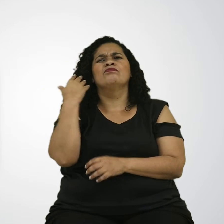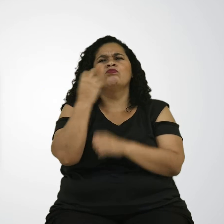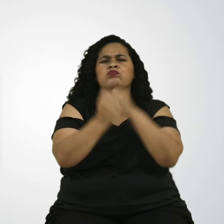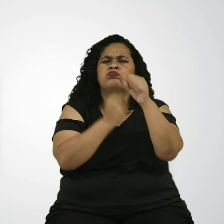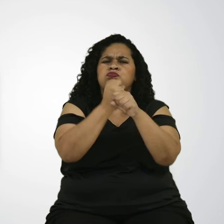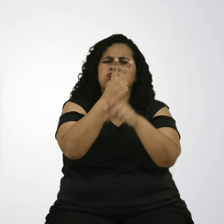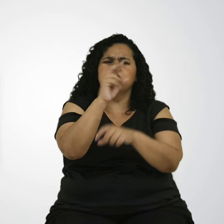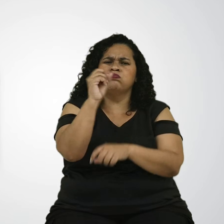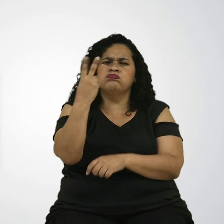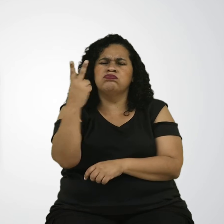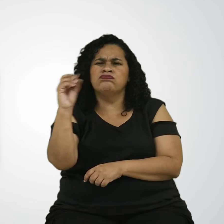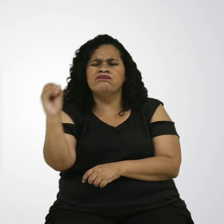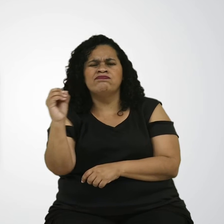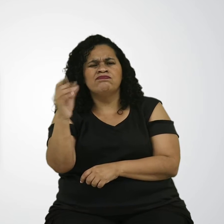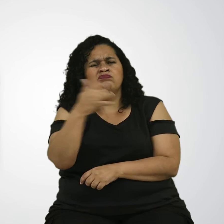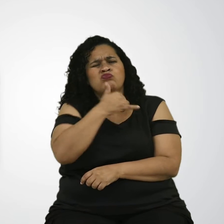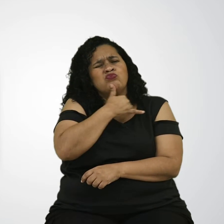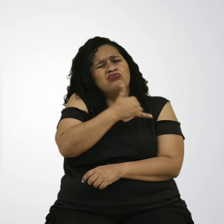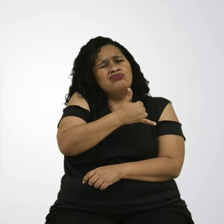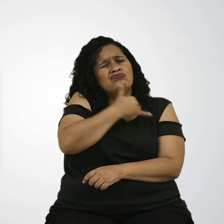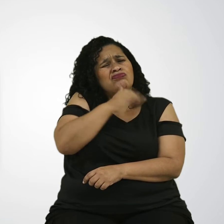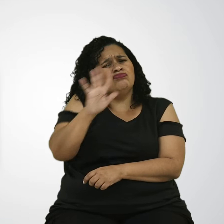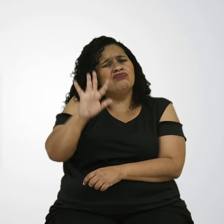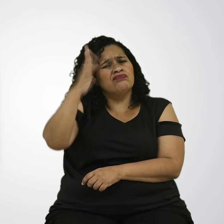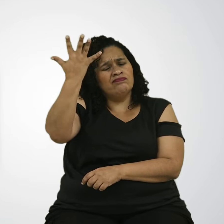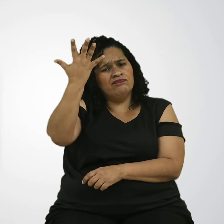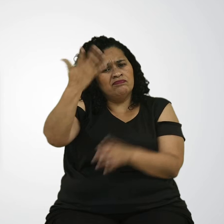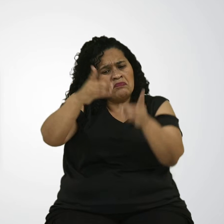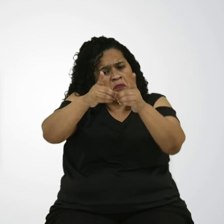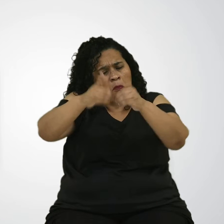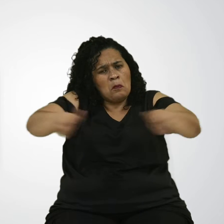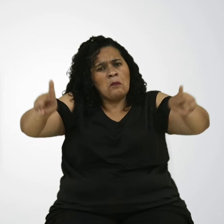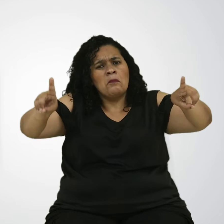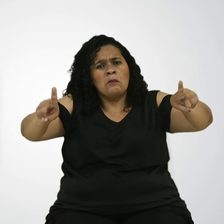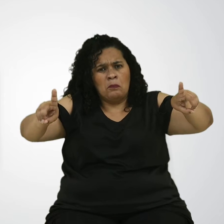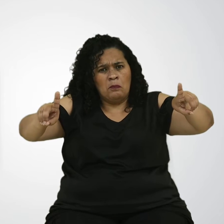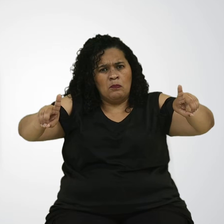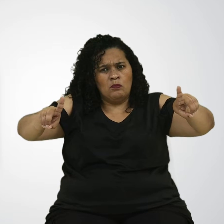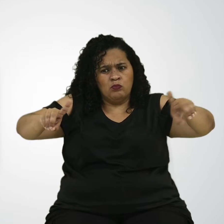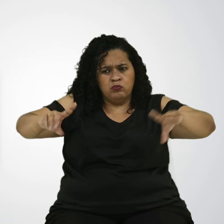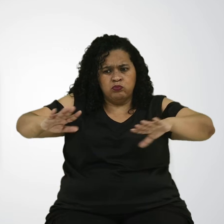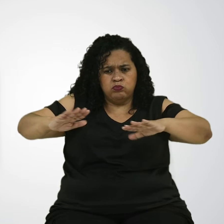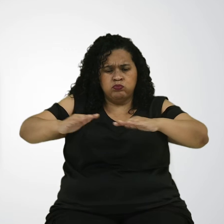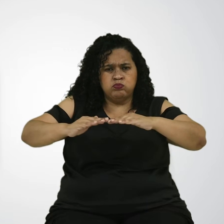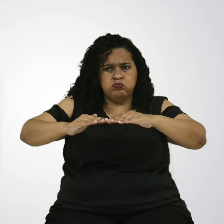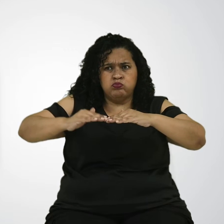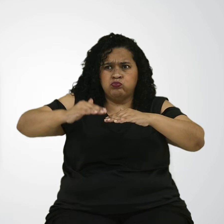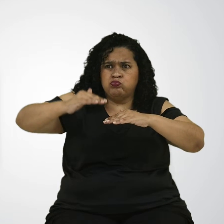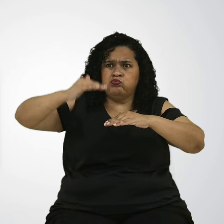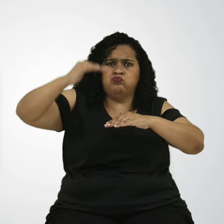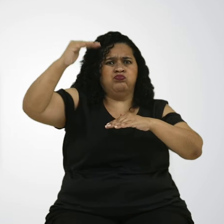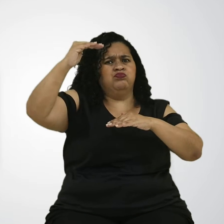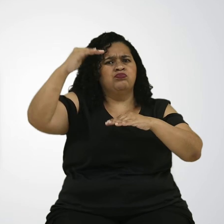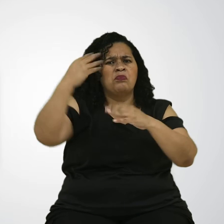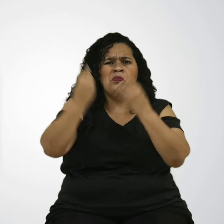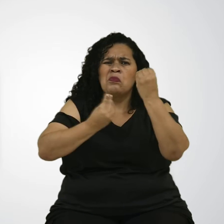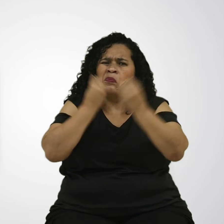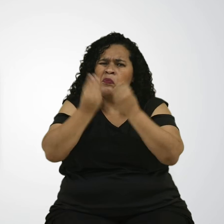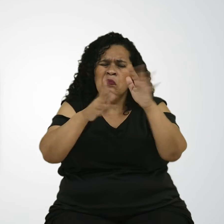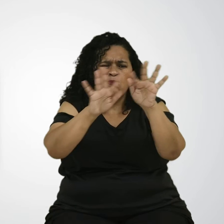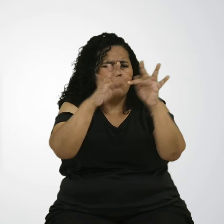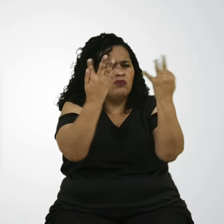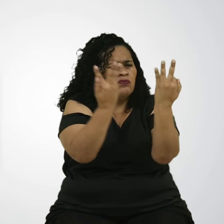tenebroso, seja um dado lamentável, o número de divórcios, de famílias desfeitas, e aí você